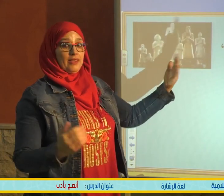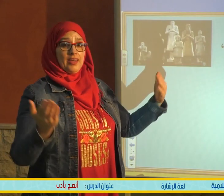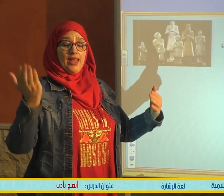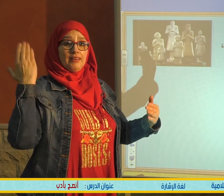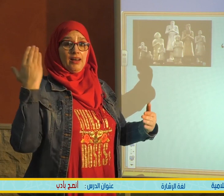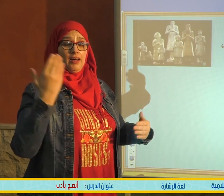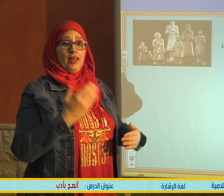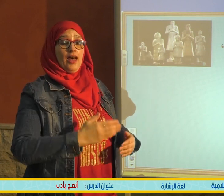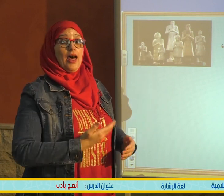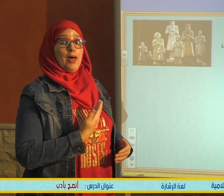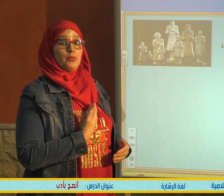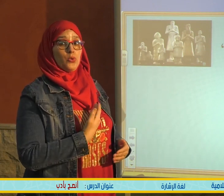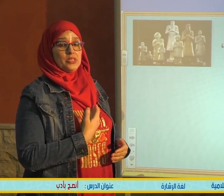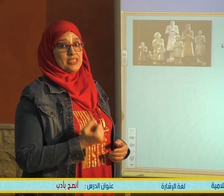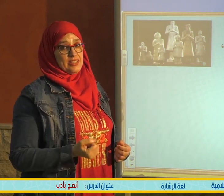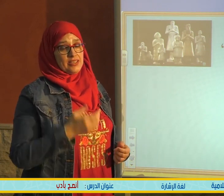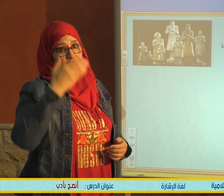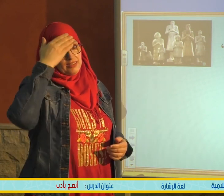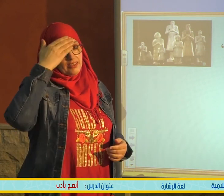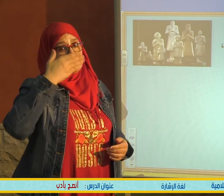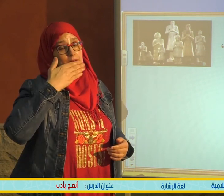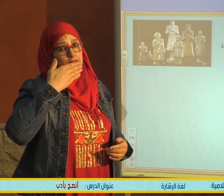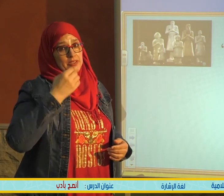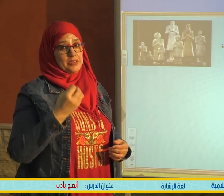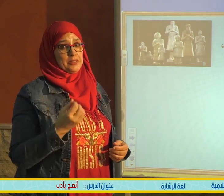كان أبو سيدنا إبراهيم